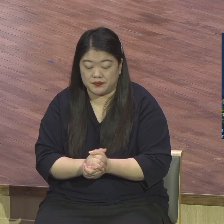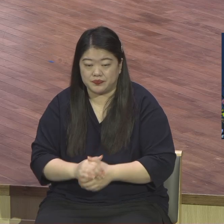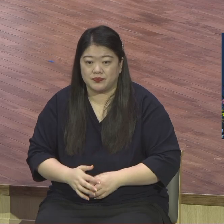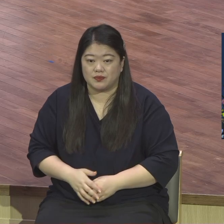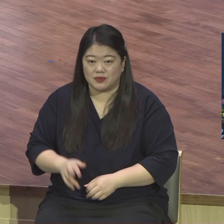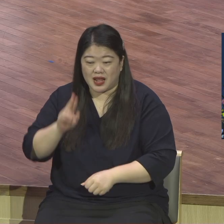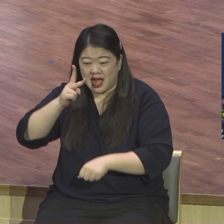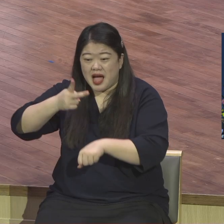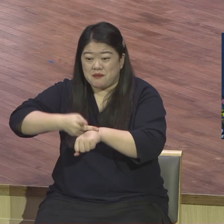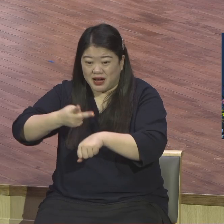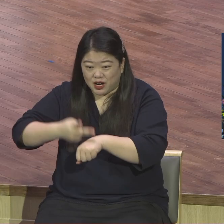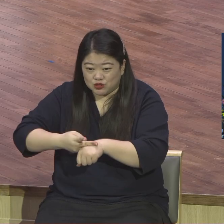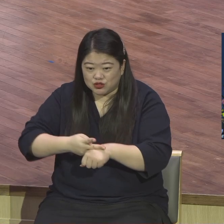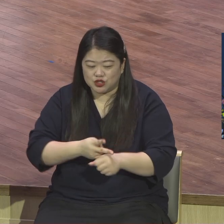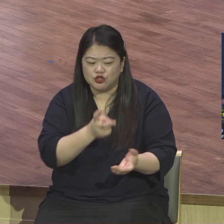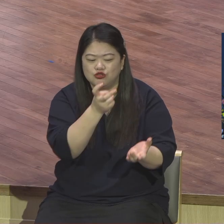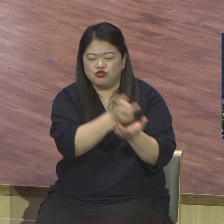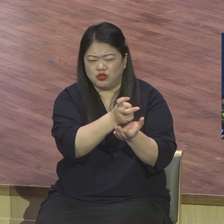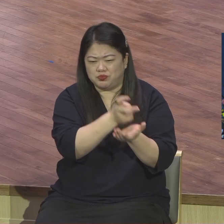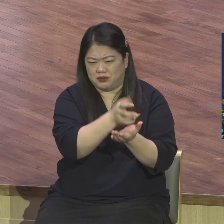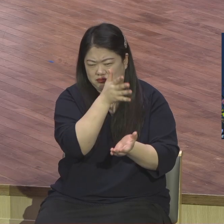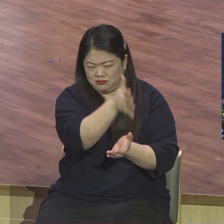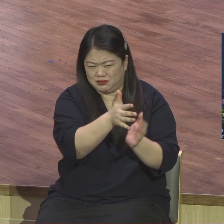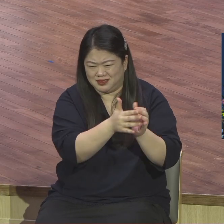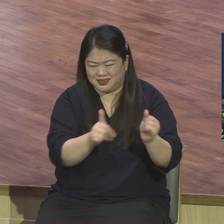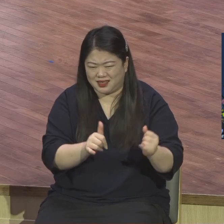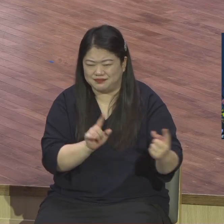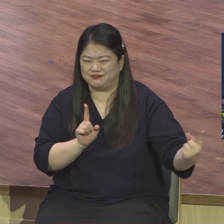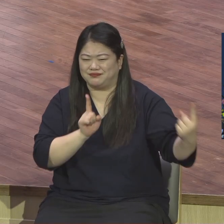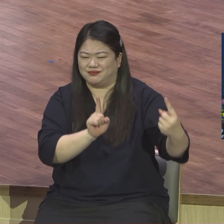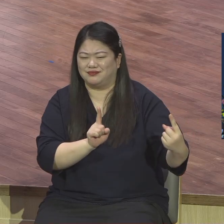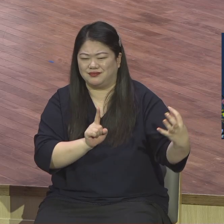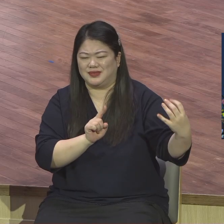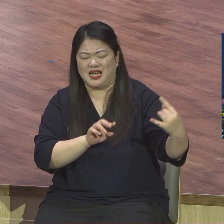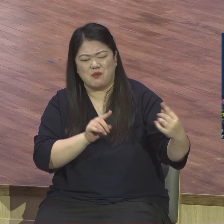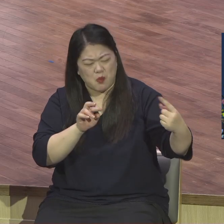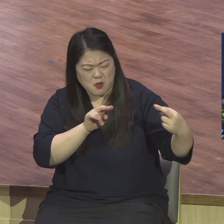율법주의자들의 주장에 대해서 불완전한 인간은 결코